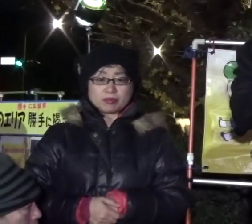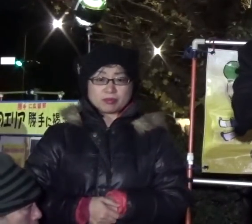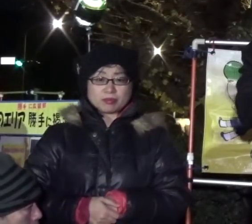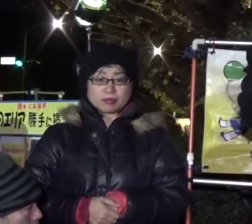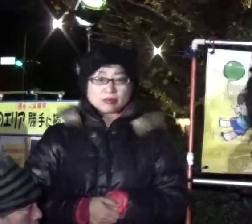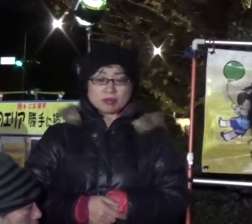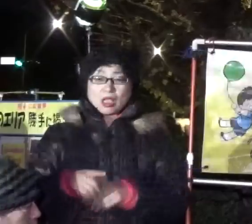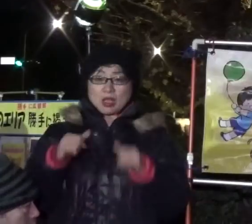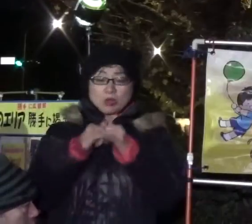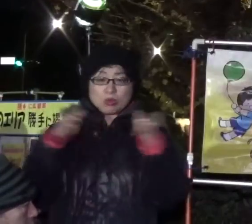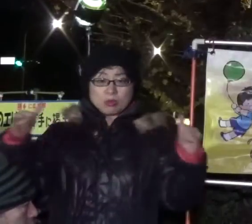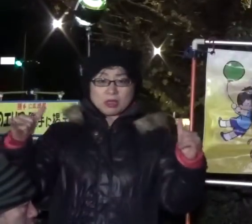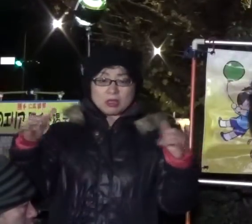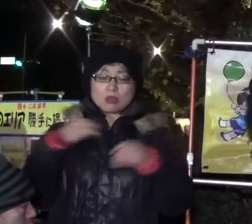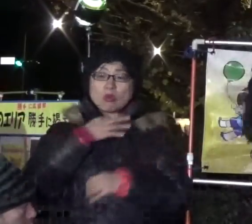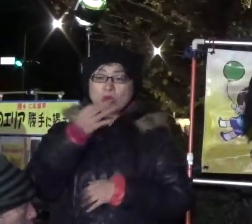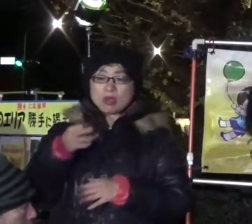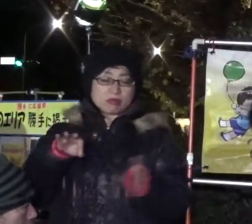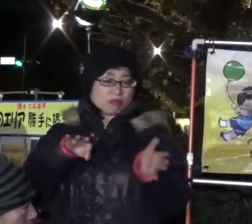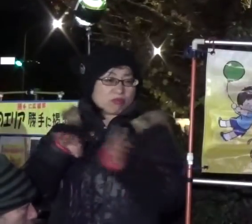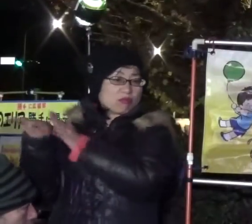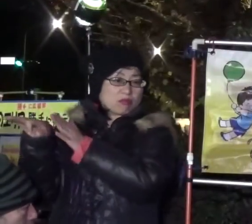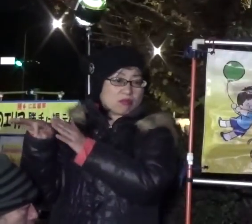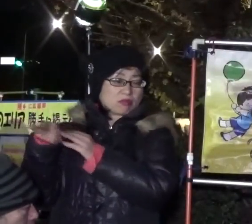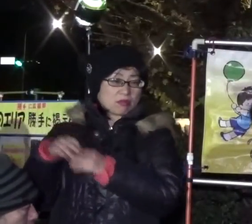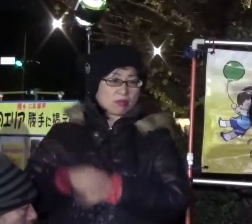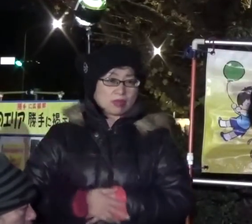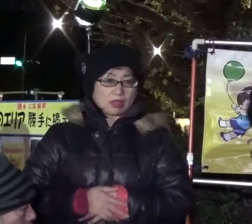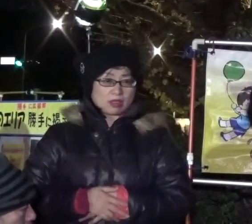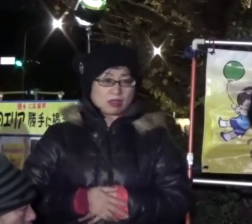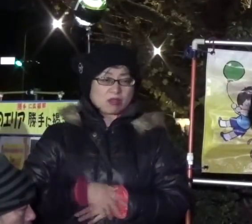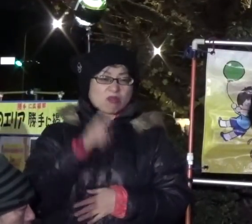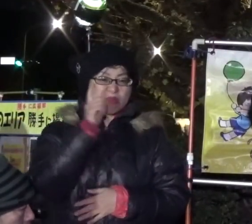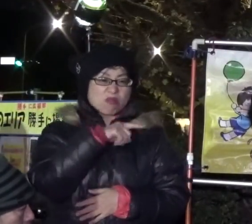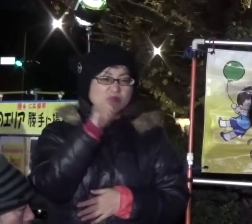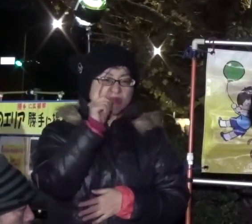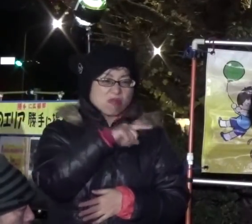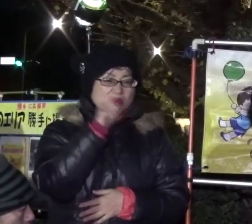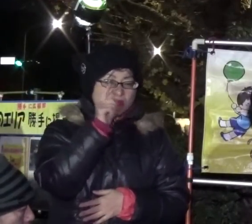そんな国民の声をそっちのけで偽造捏造安倍晋三、